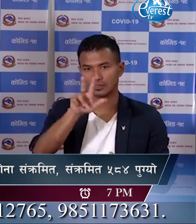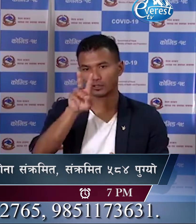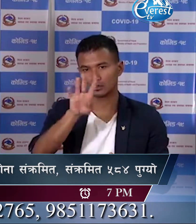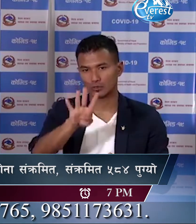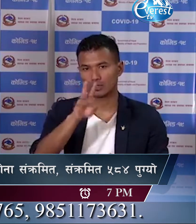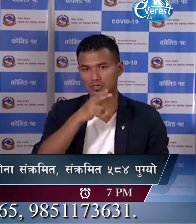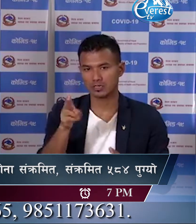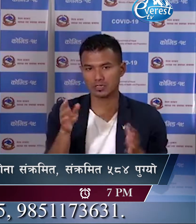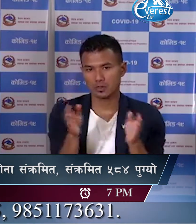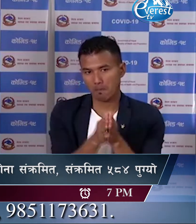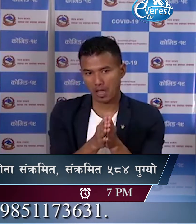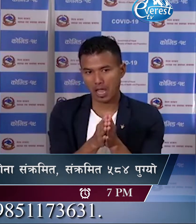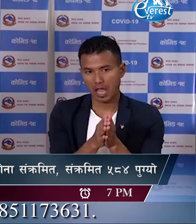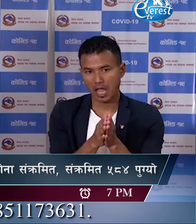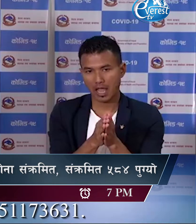584 कुल